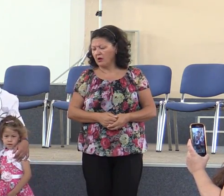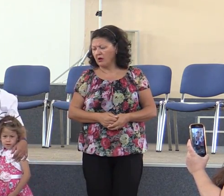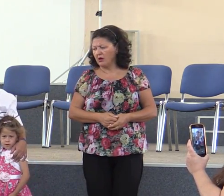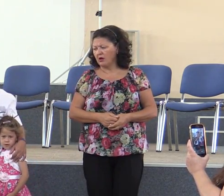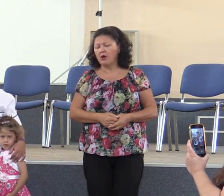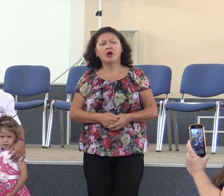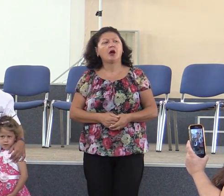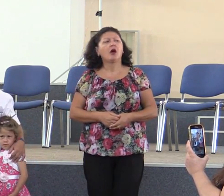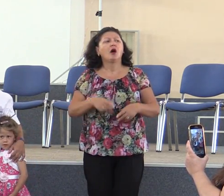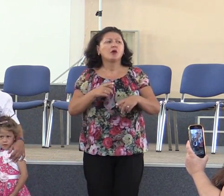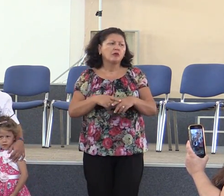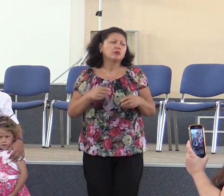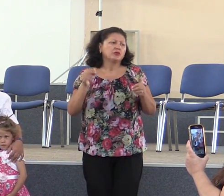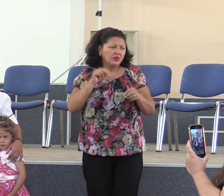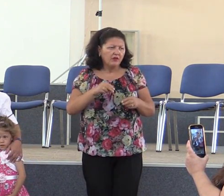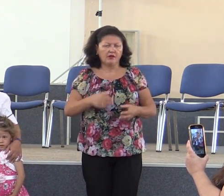cu ceva.